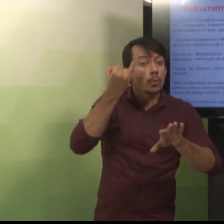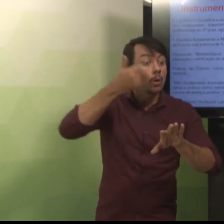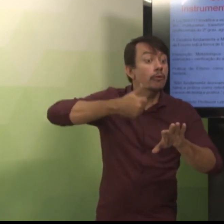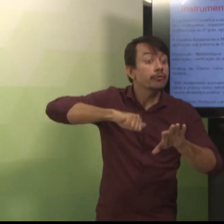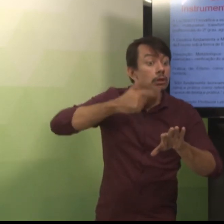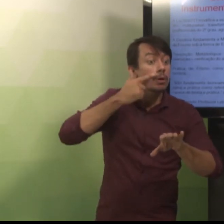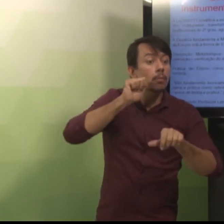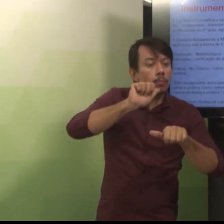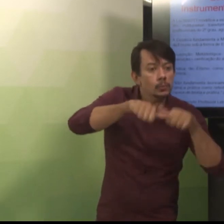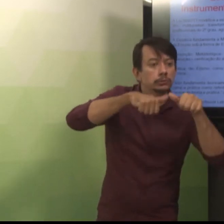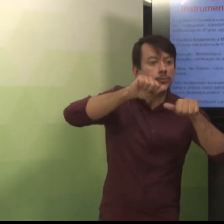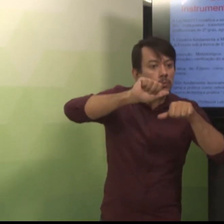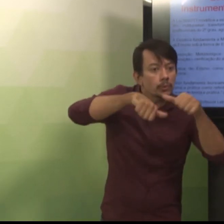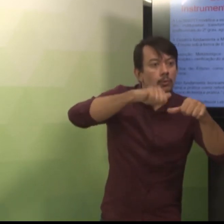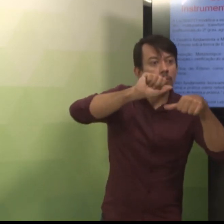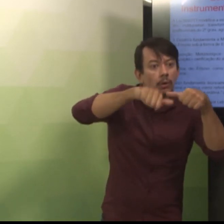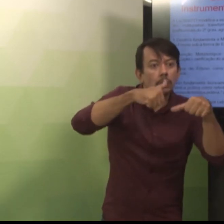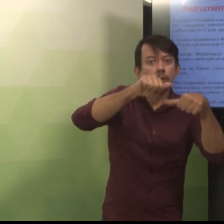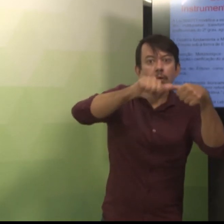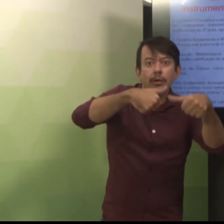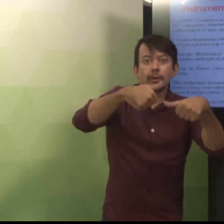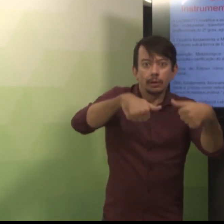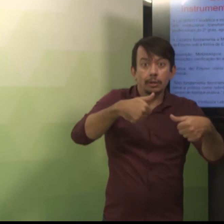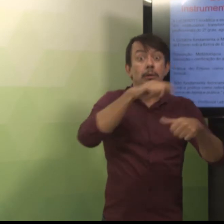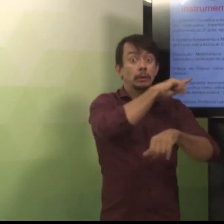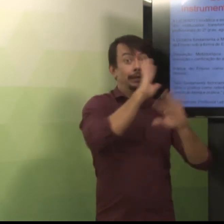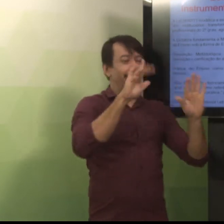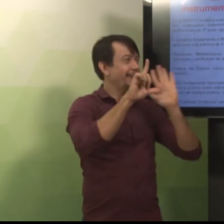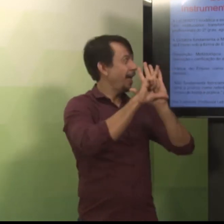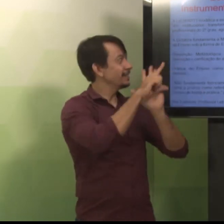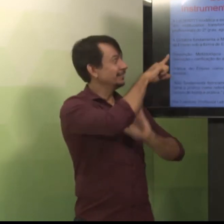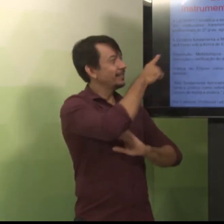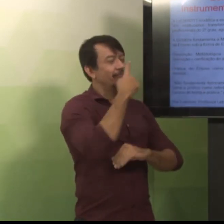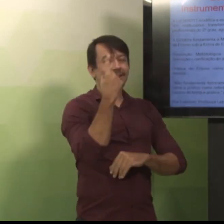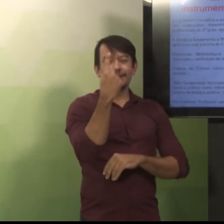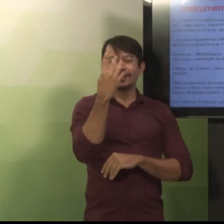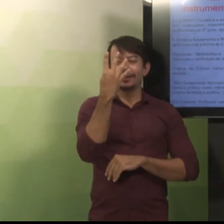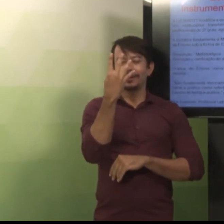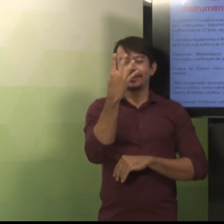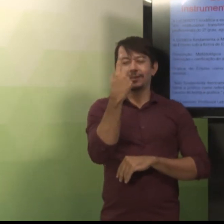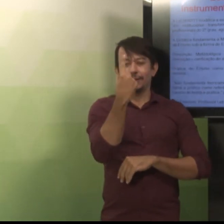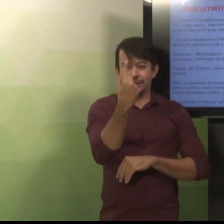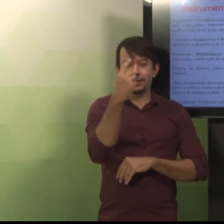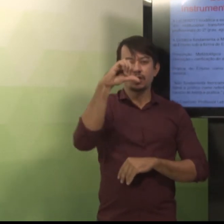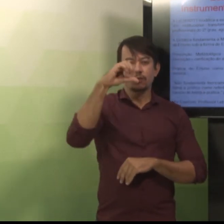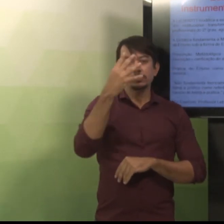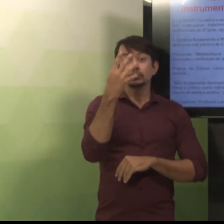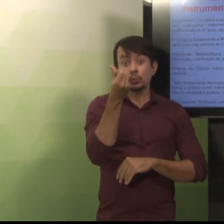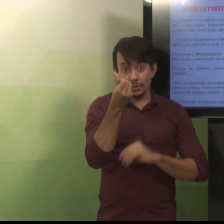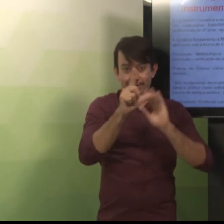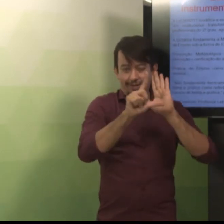avaliação. Tudo isso é importante para o desenvolvimento desse aluno. Com a lei